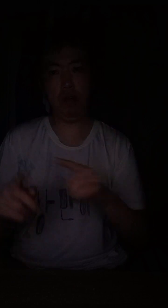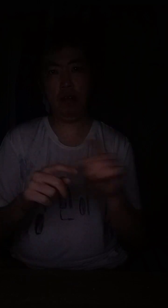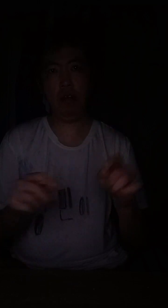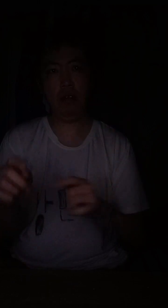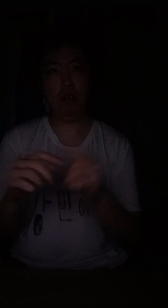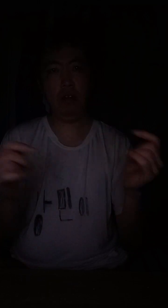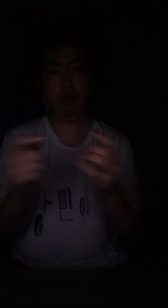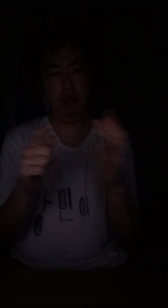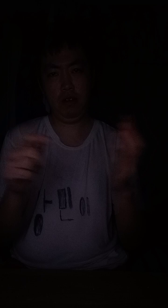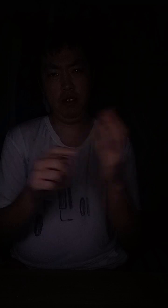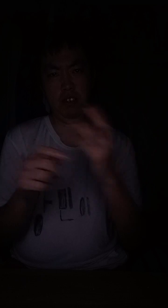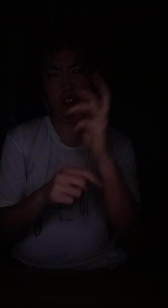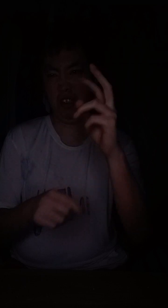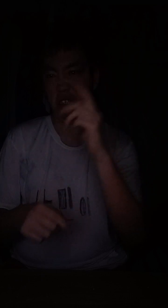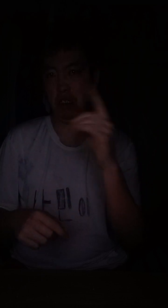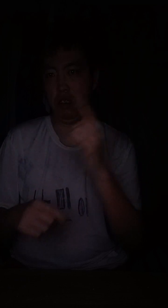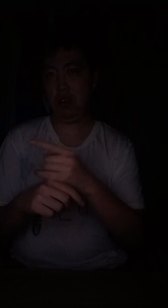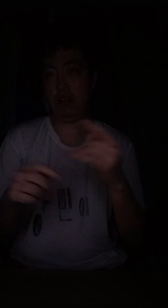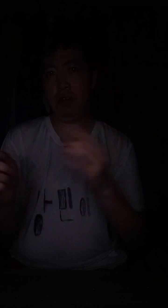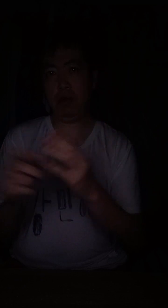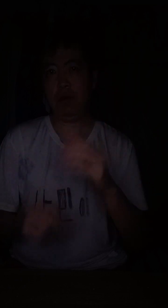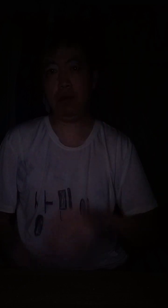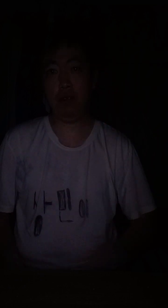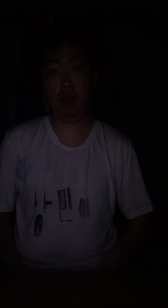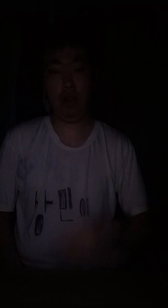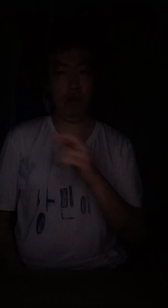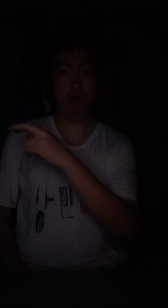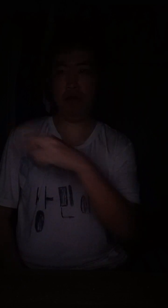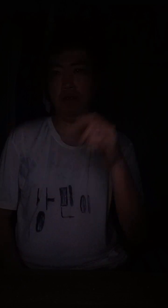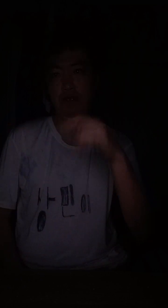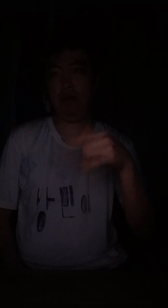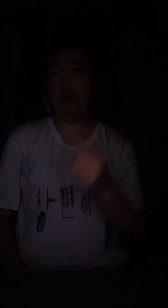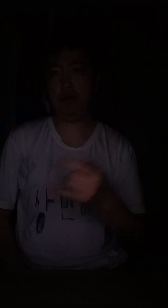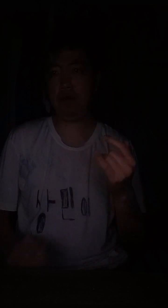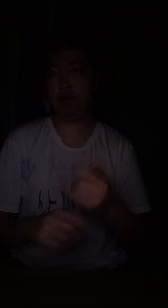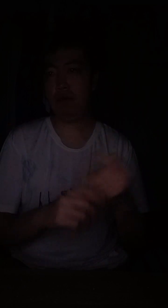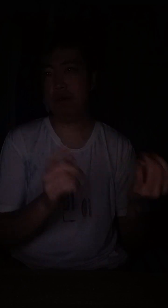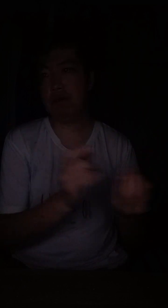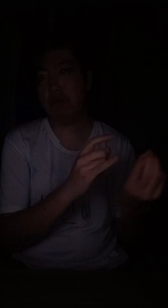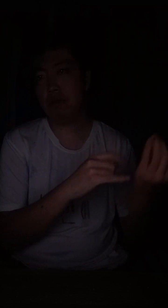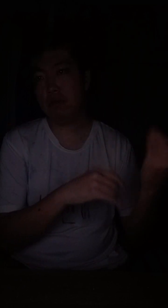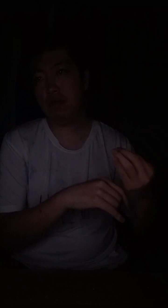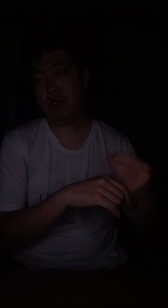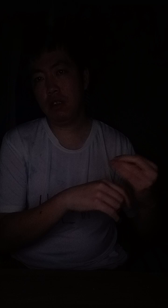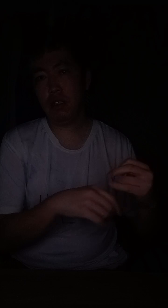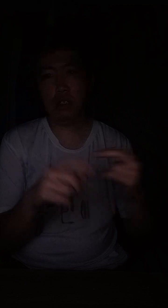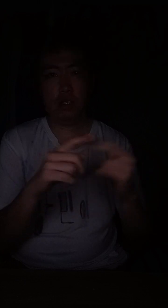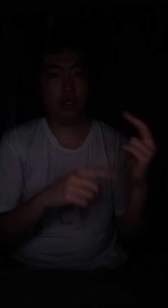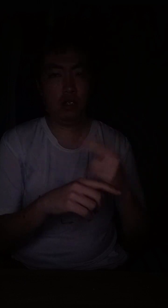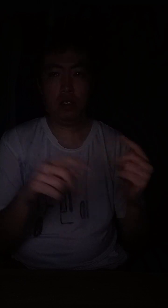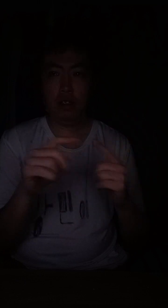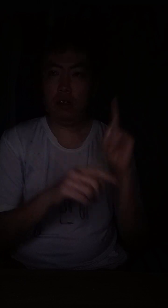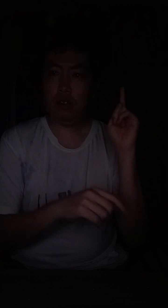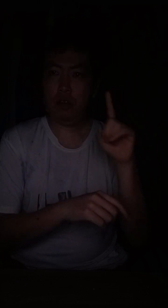공방이 벌어졌습니다. 야당은 박 후보자의 정치적 편향성과 임명 제청 과정의 문제점을 지적했고